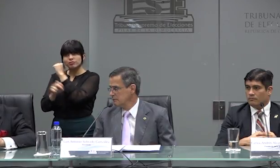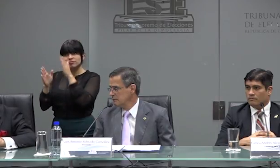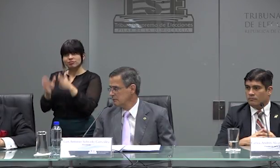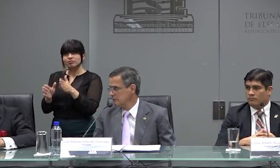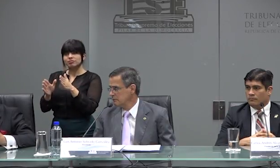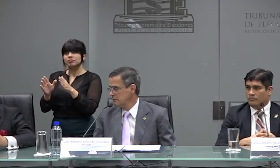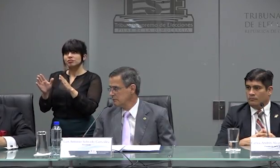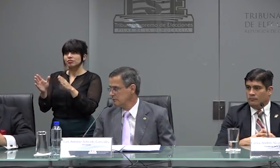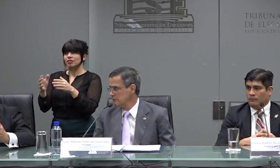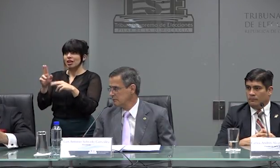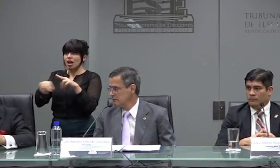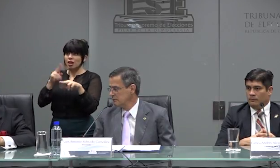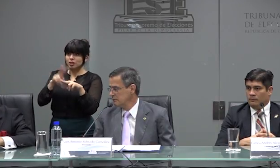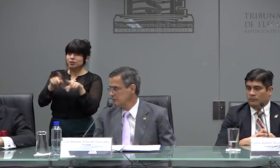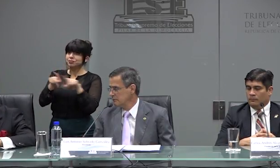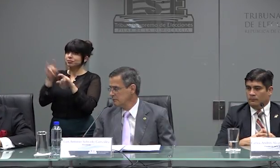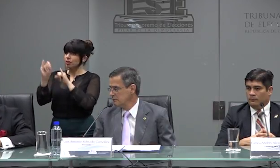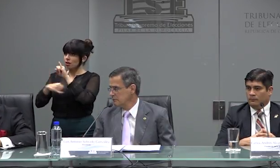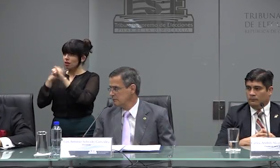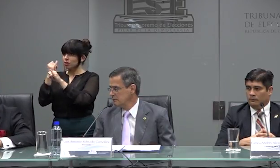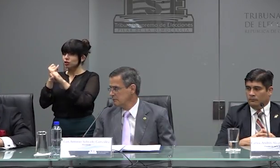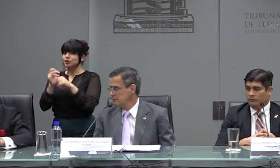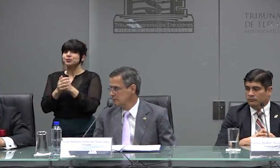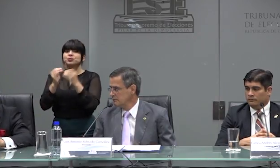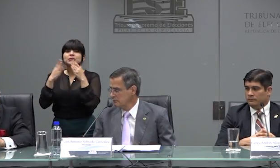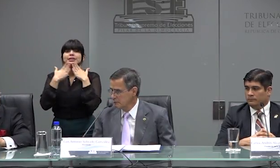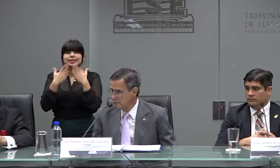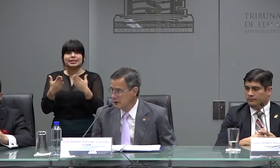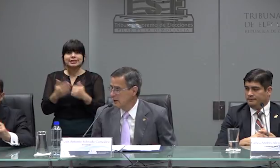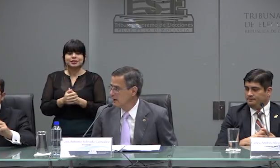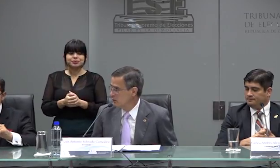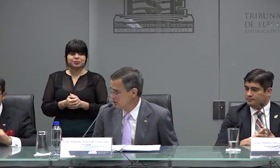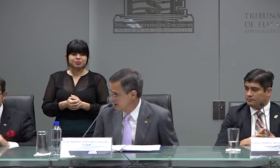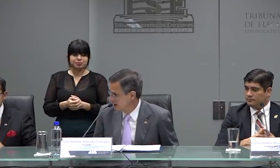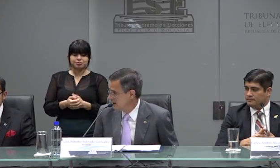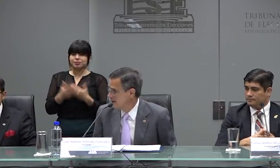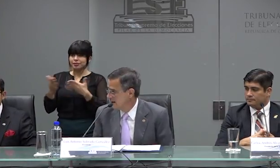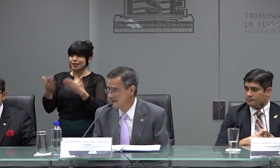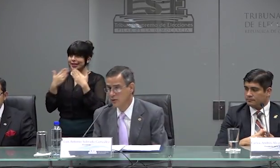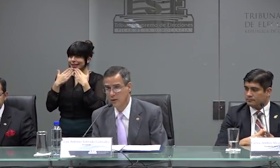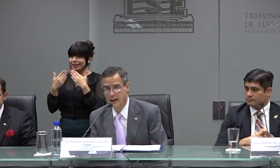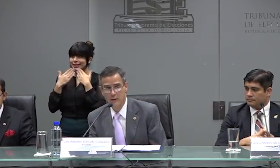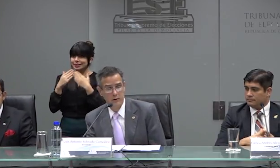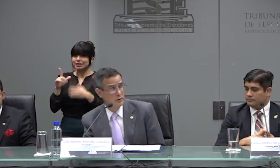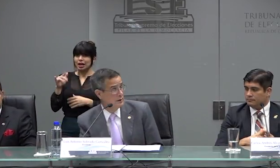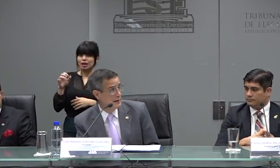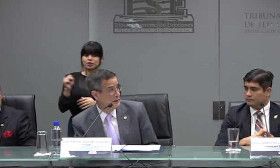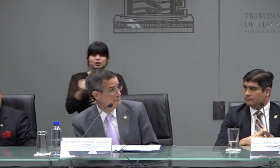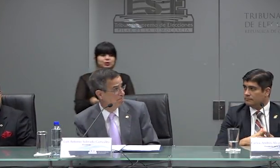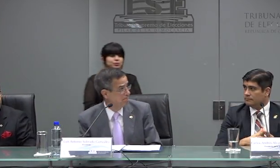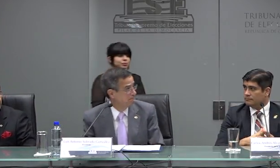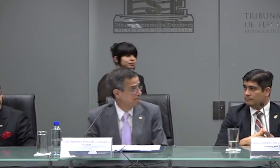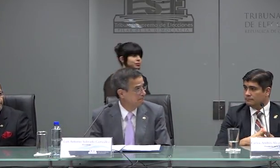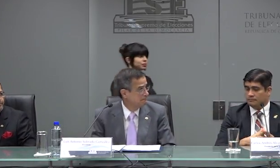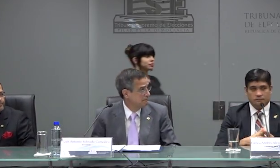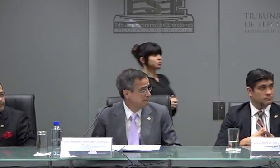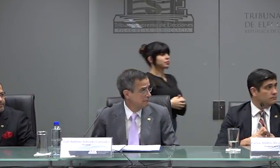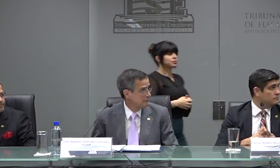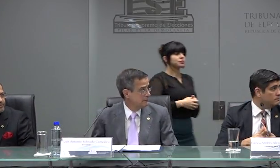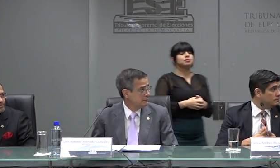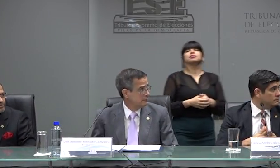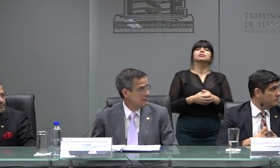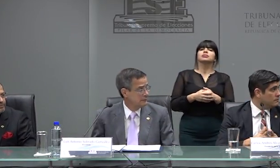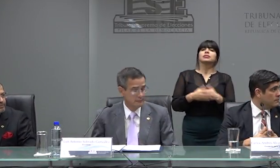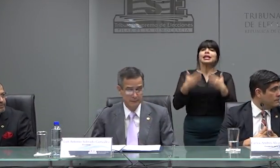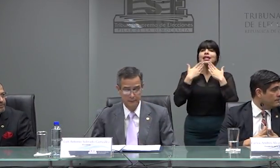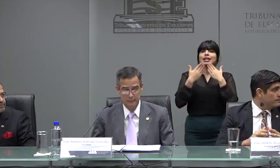de crimen organizado nacional e internacionales. Muchas gracias, señor presidente. A usted las gracias, don Carlos. Yanina. Muy